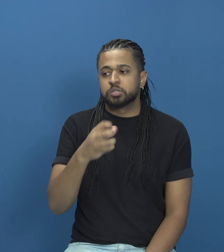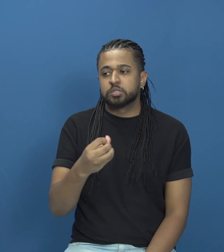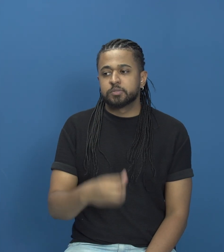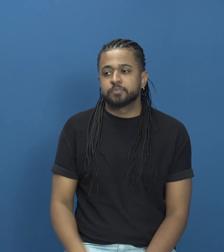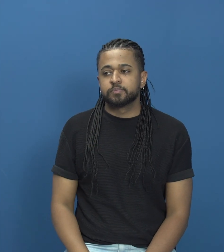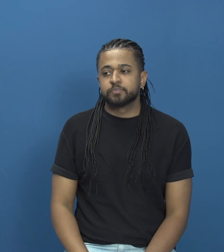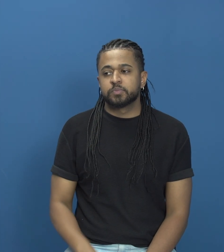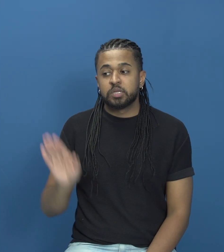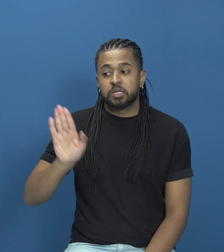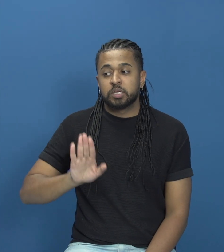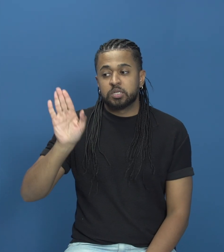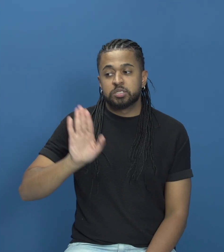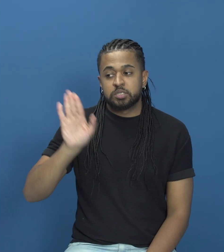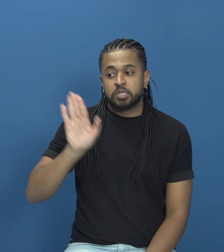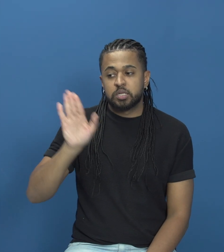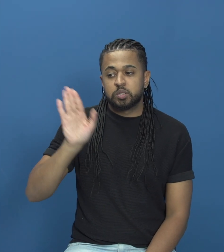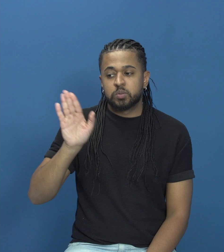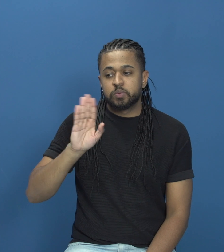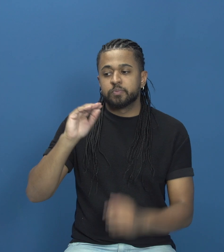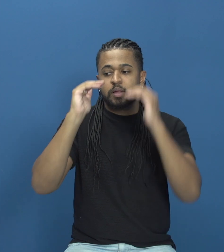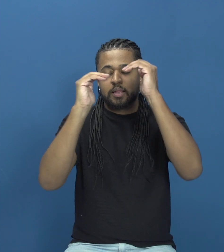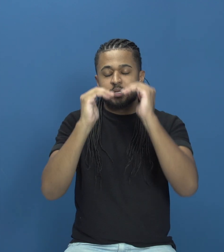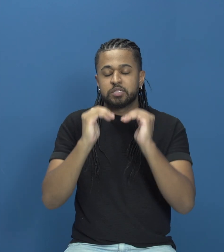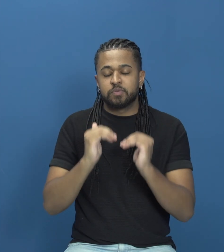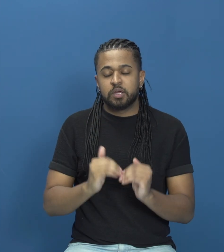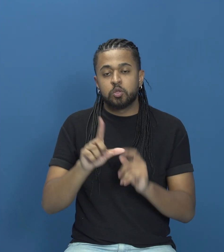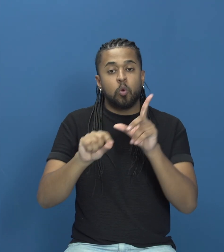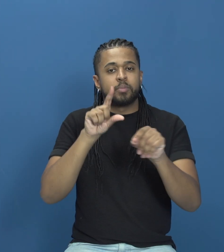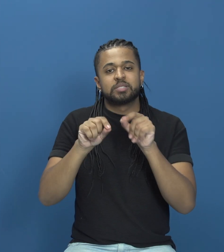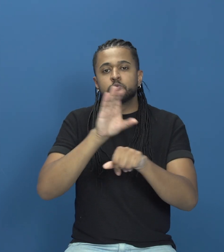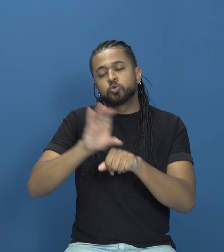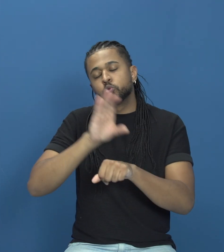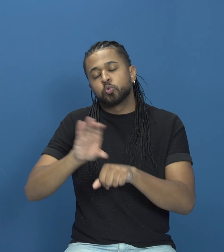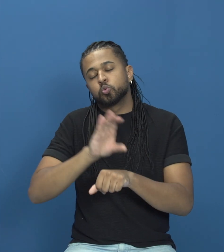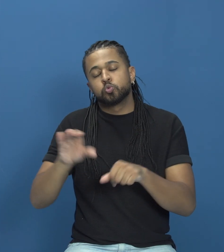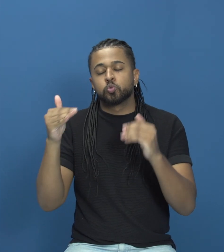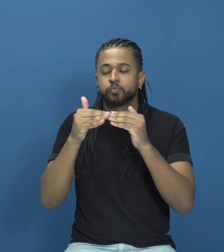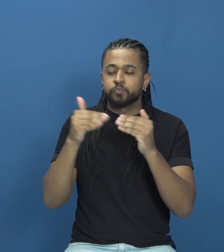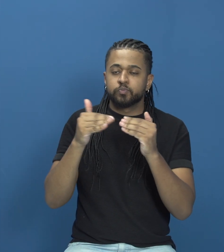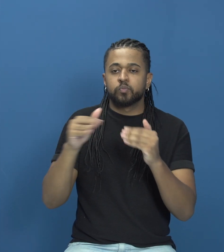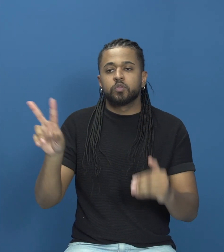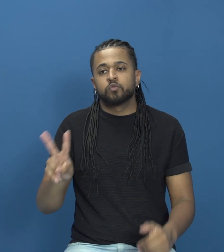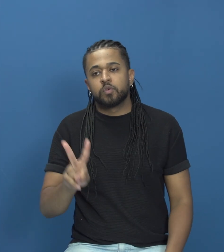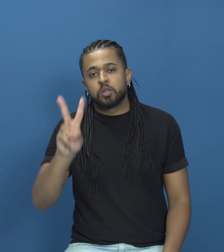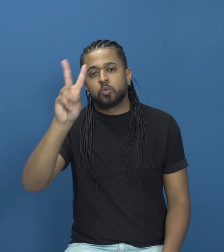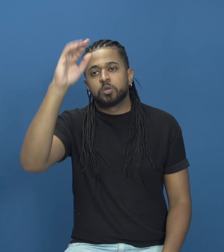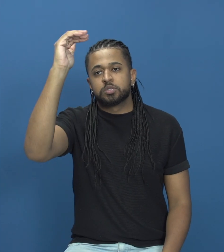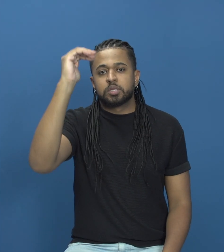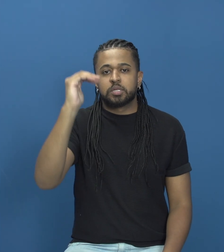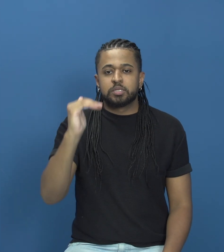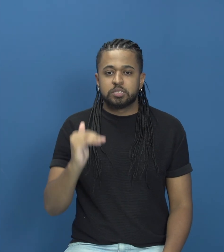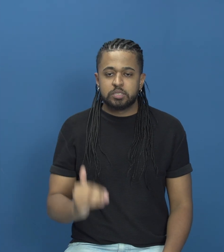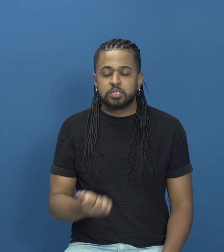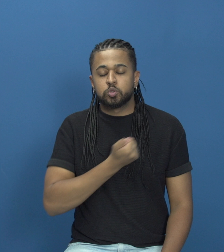7.6. Os candidatos/candidatas serão classificados por opção de curso, de acordo com os valores decrescentes da nota